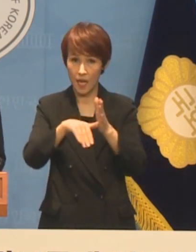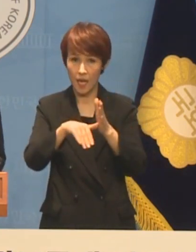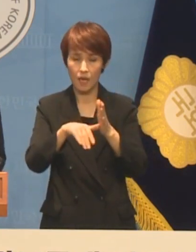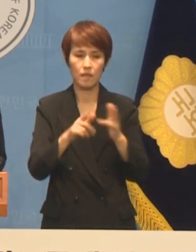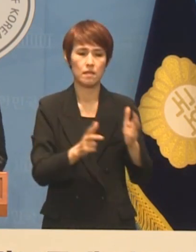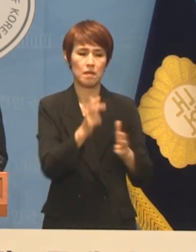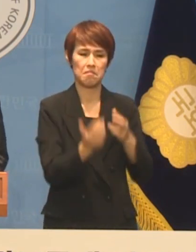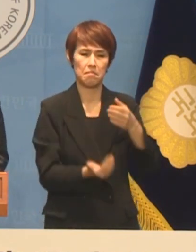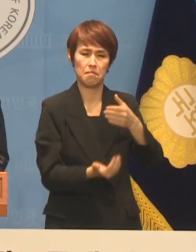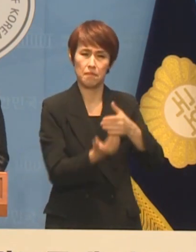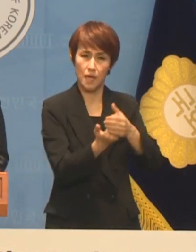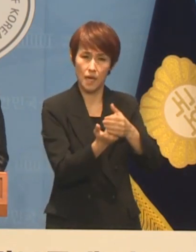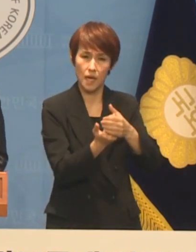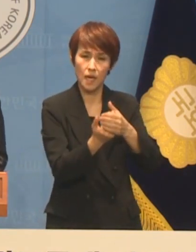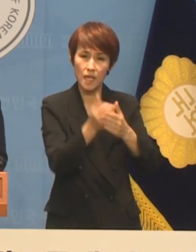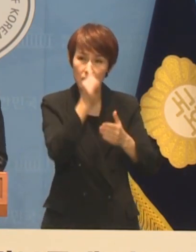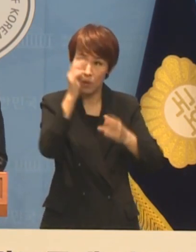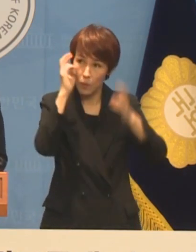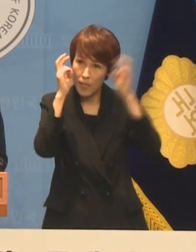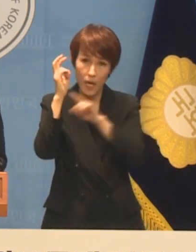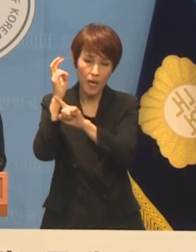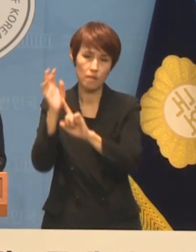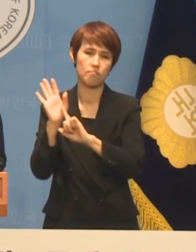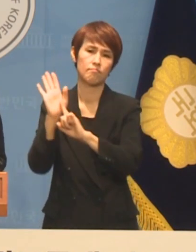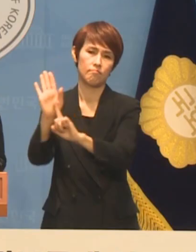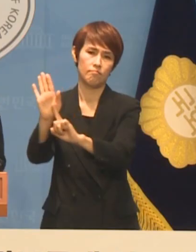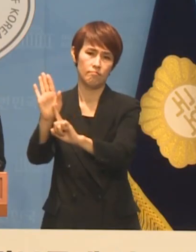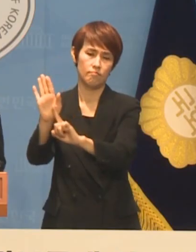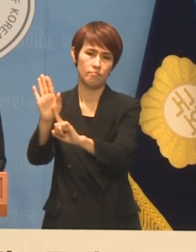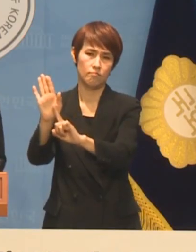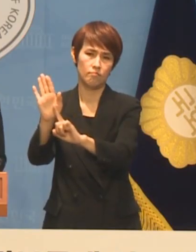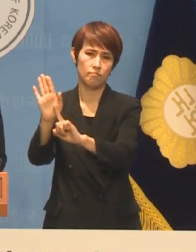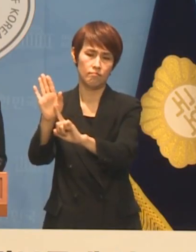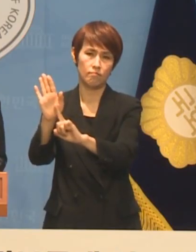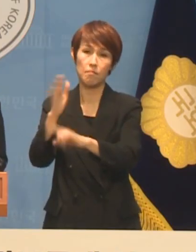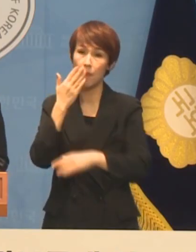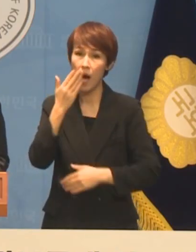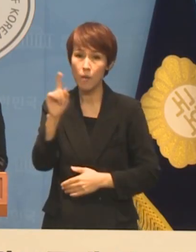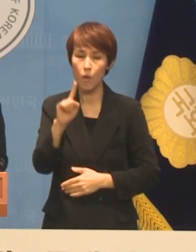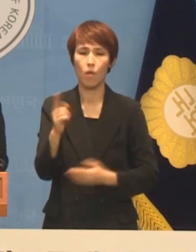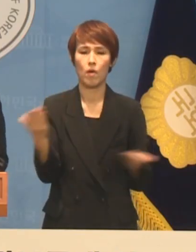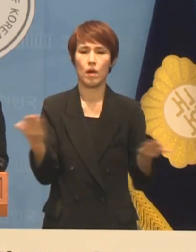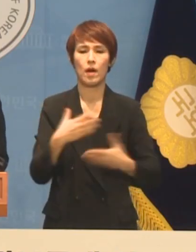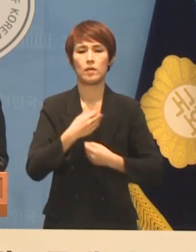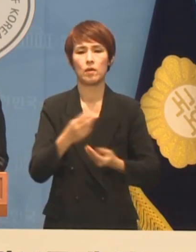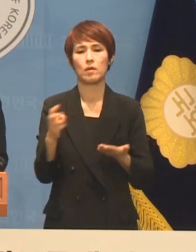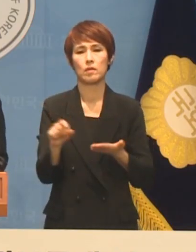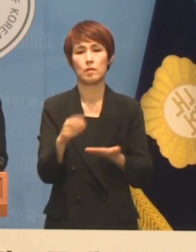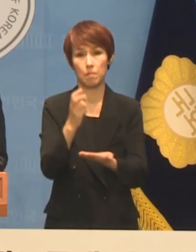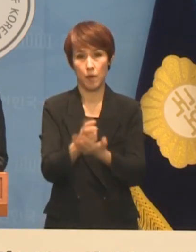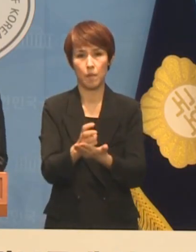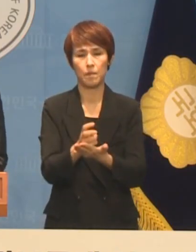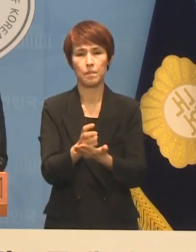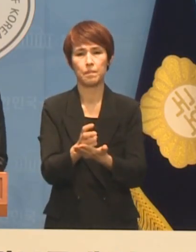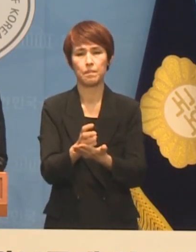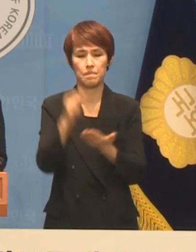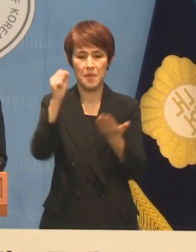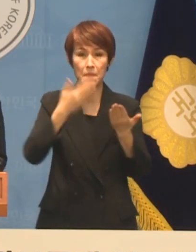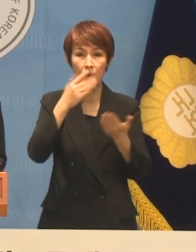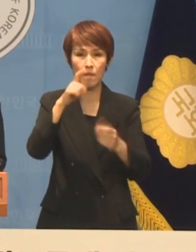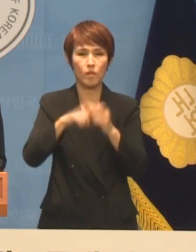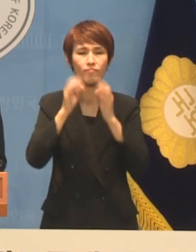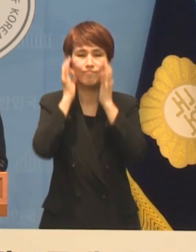사고가 발생한 사업장을 고지할 수 있는 이 직업안전법 개정안이 반드시 통과될 수 있도록 최선의 노력을